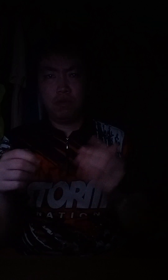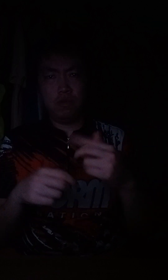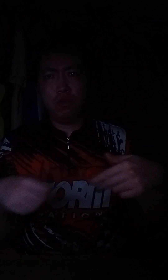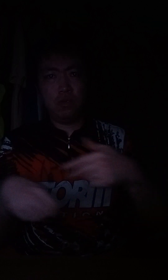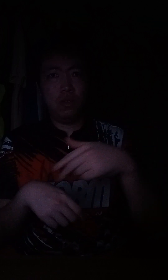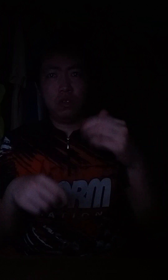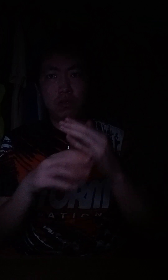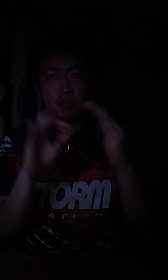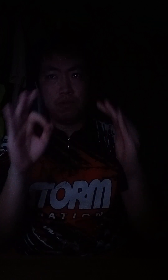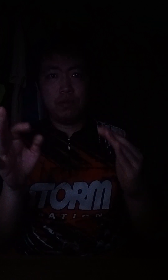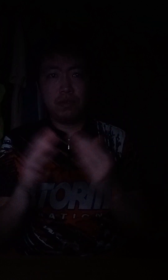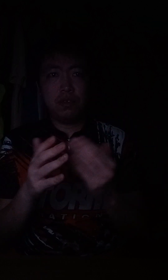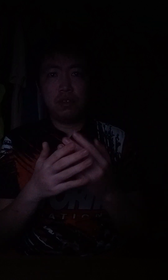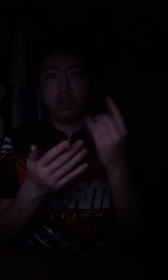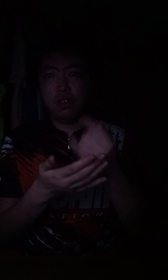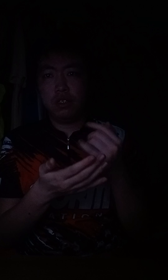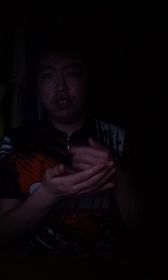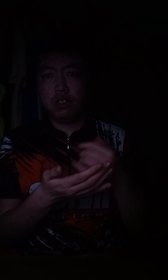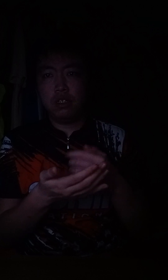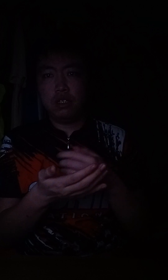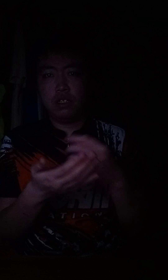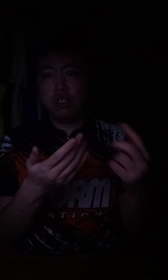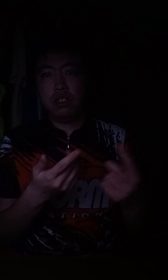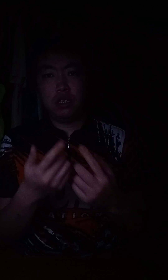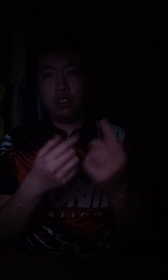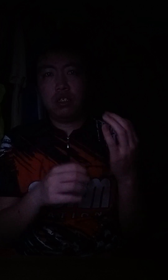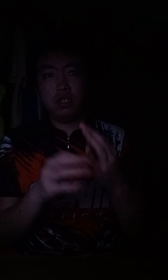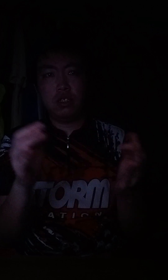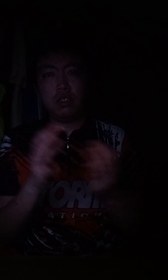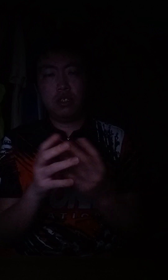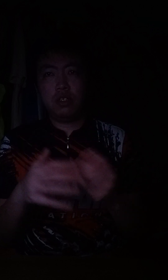맡겨 정확한 사고 원인을 밝힐 예정입니다.